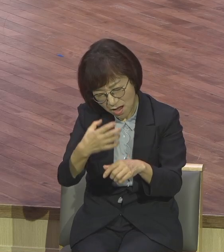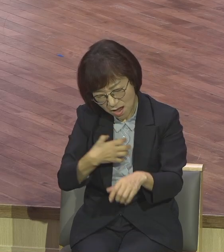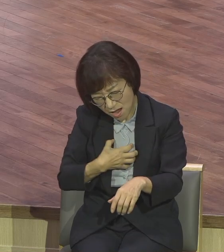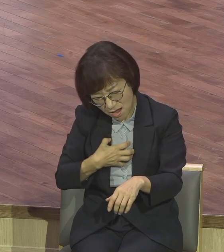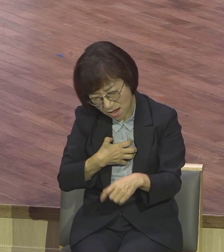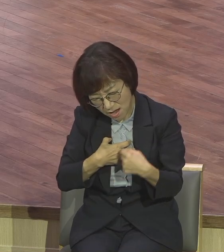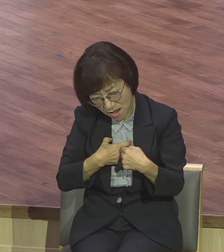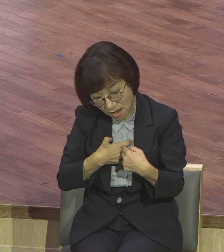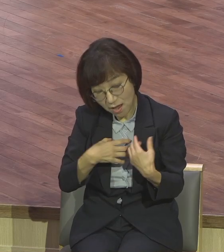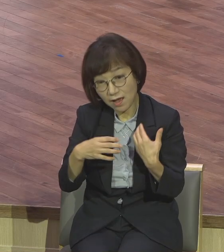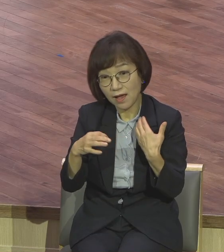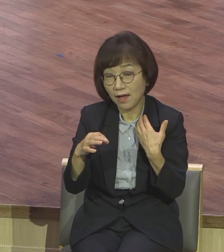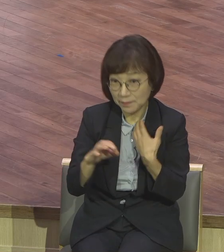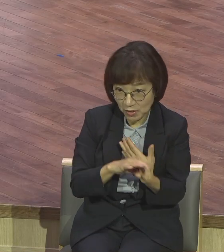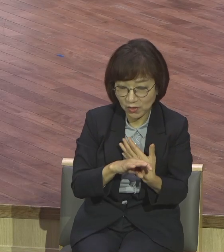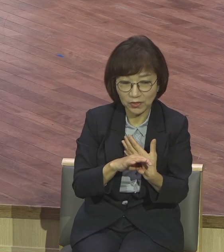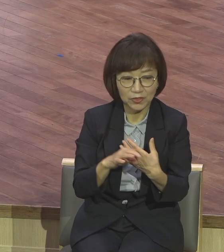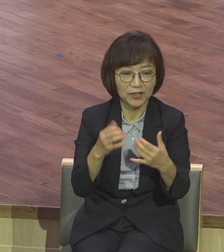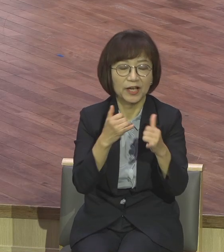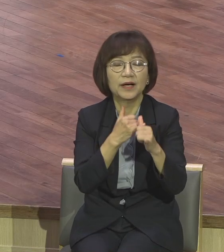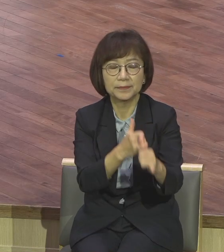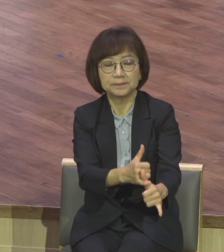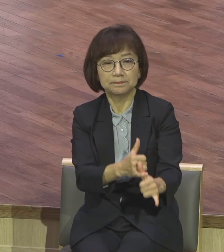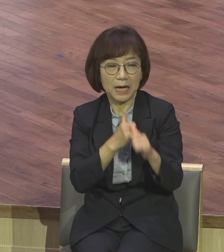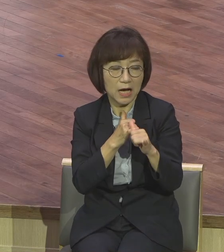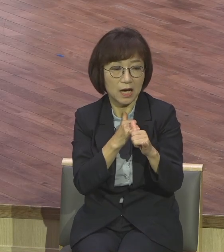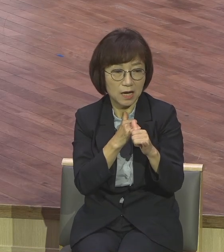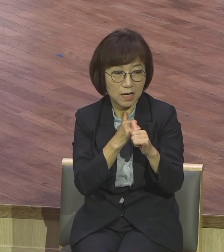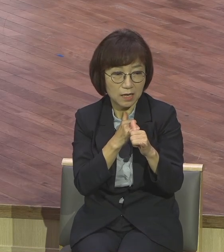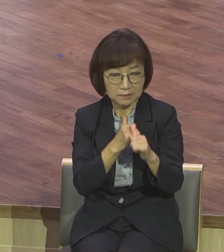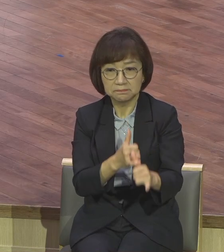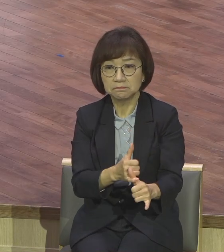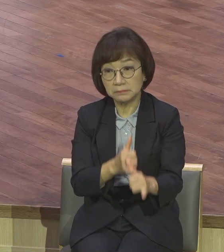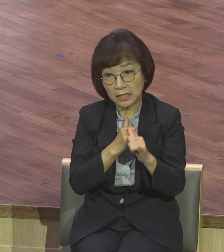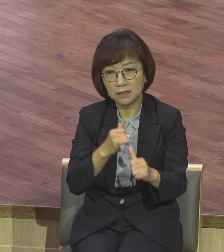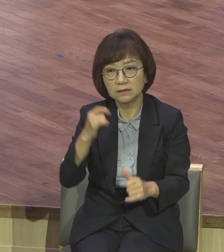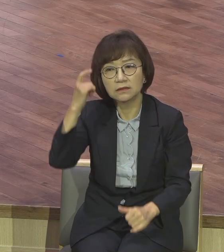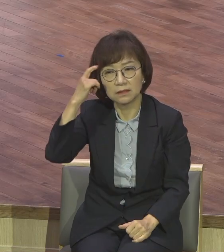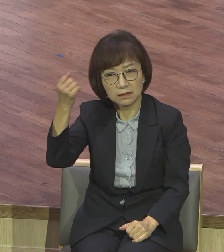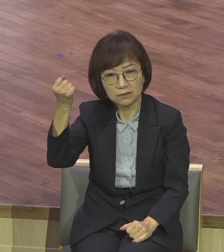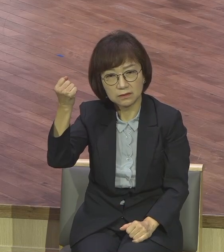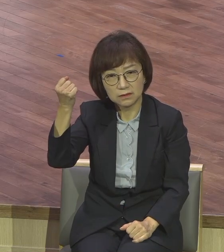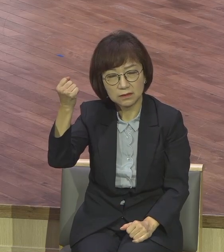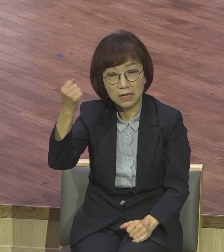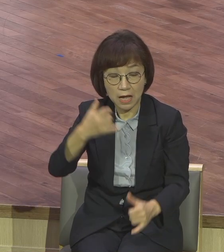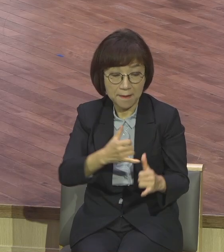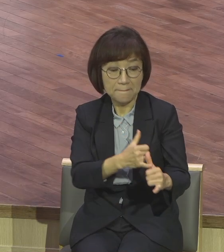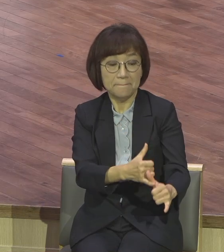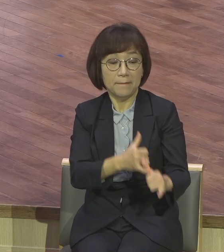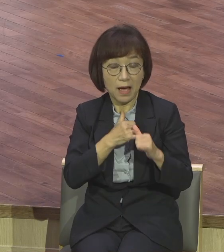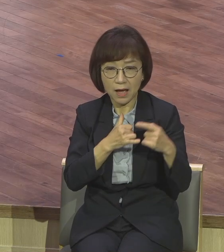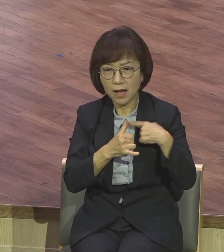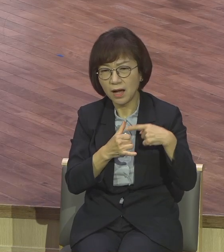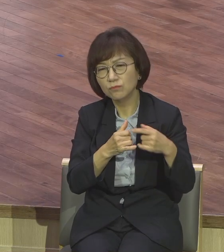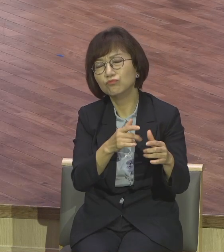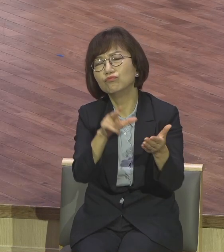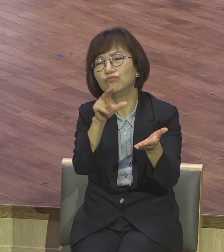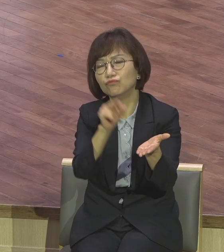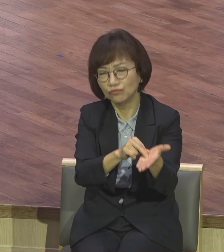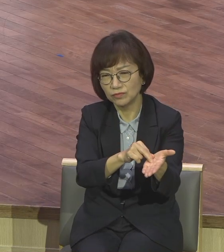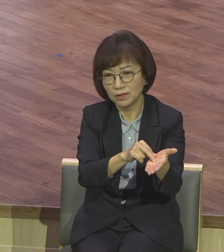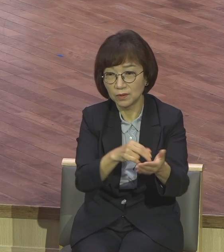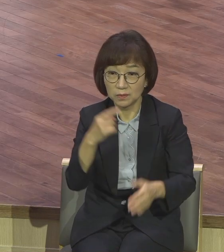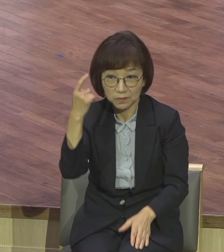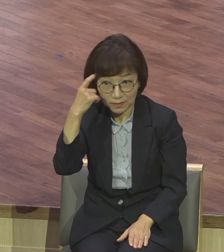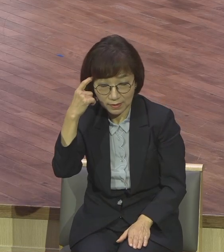다다르면 그냥 자살로 끝을 낸다라고 생각하는데 그게 큰 문제라는 것입니다.